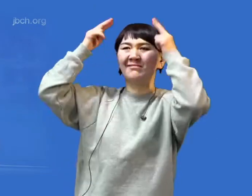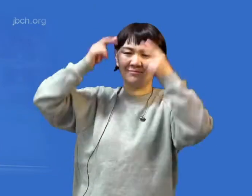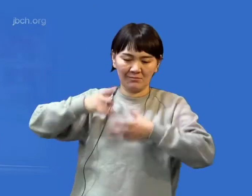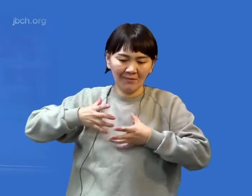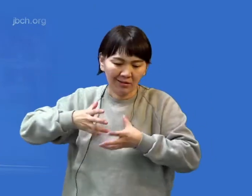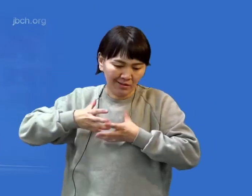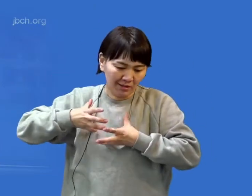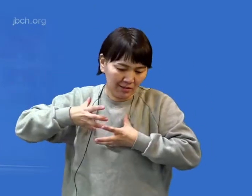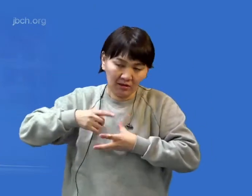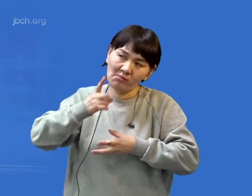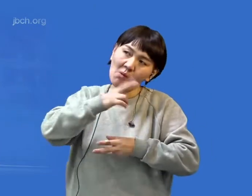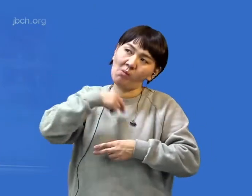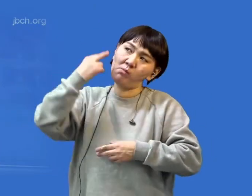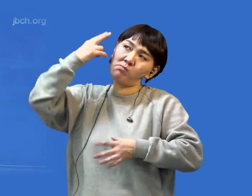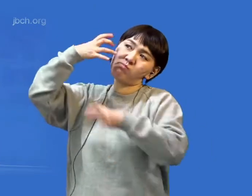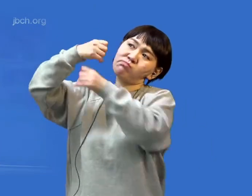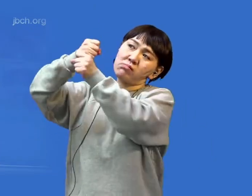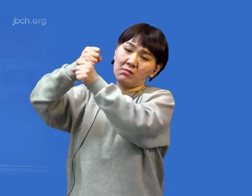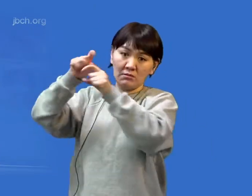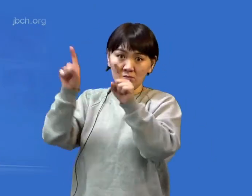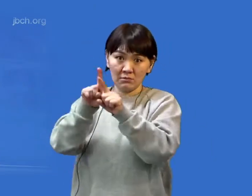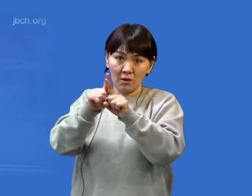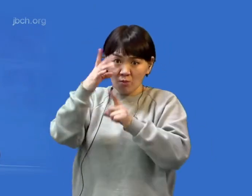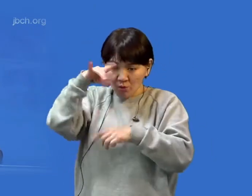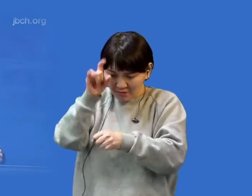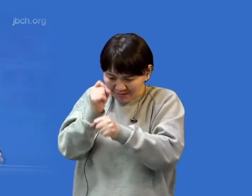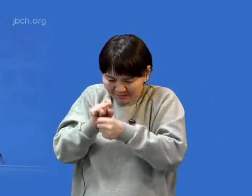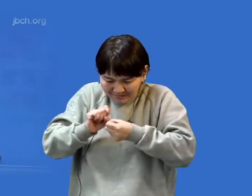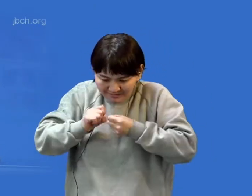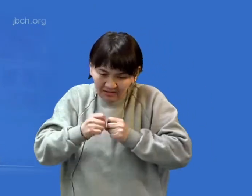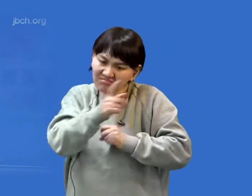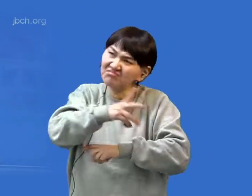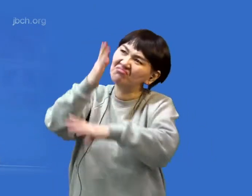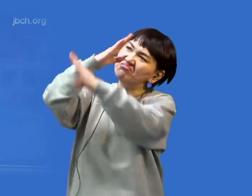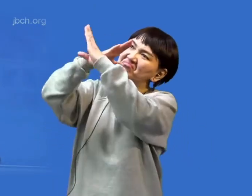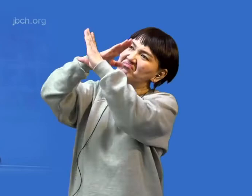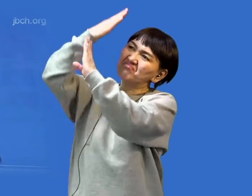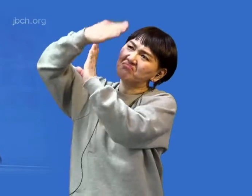Бурхны хийж байгаа ажлыг тэд нэр зогсоогоод байна.